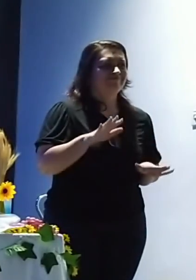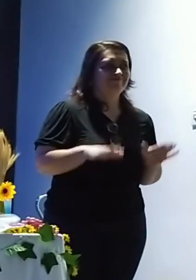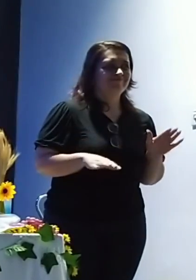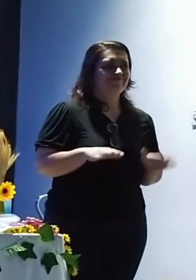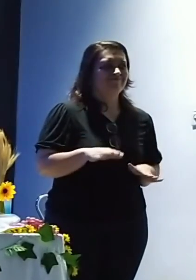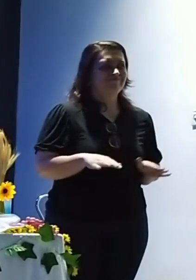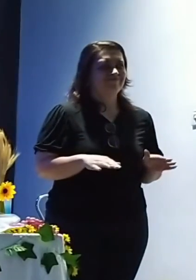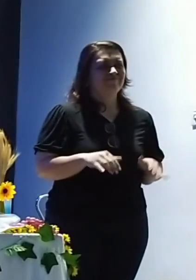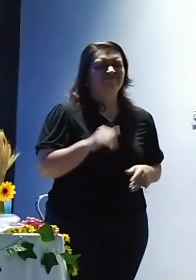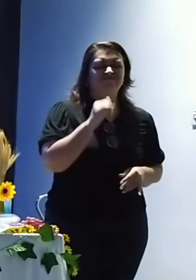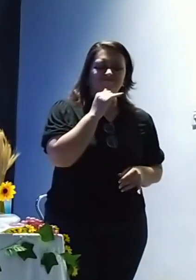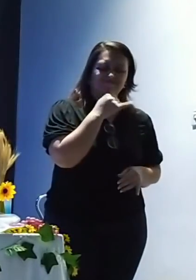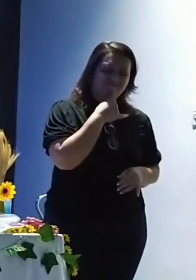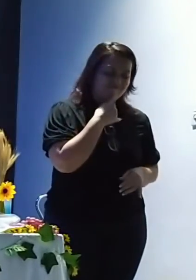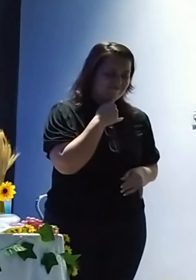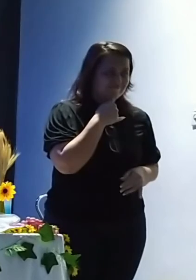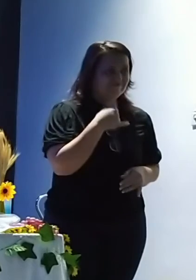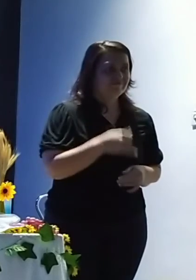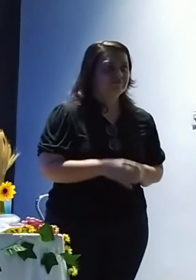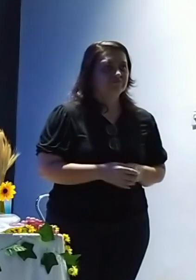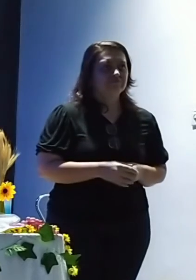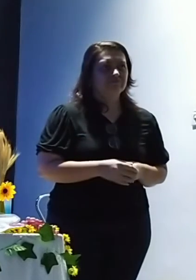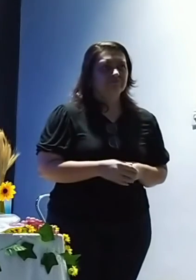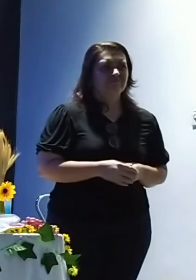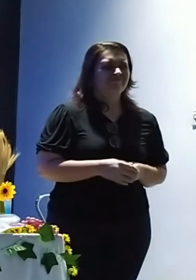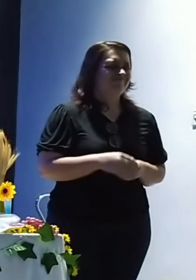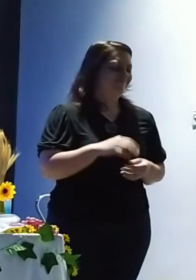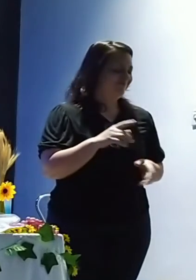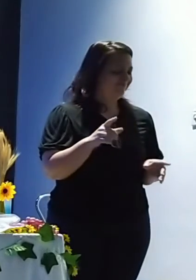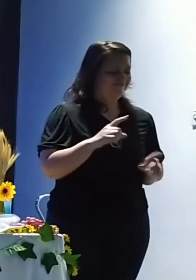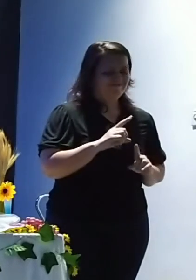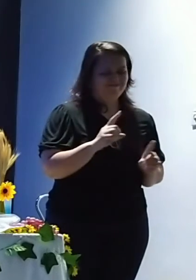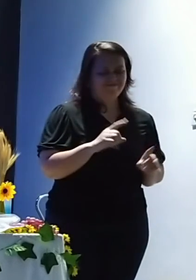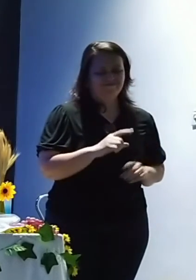sente um derrotado, se sente um nada,